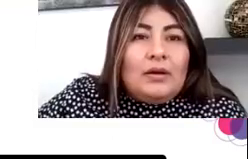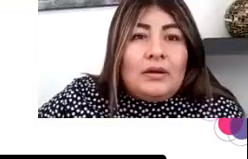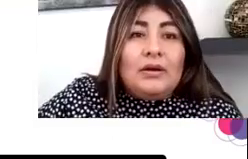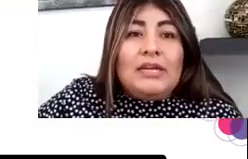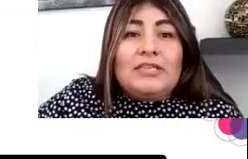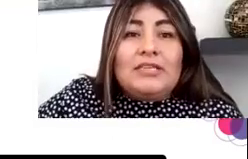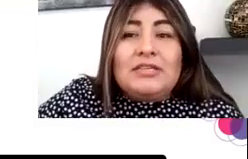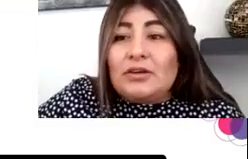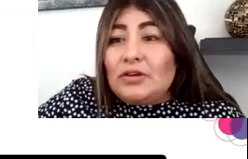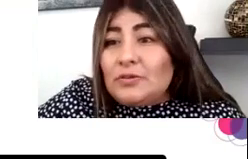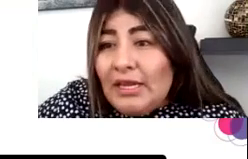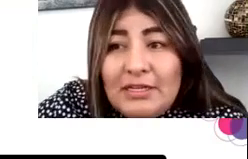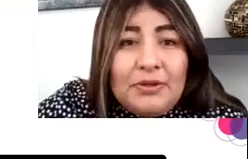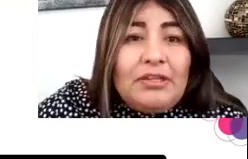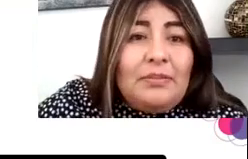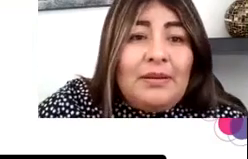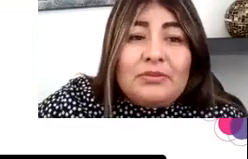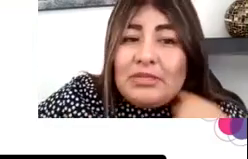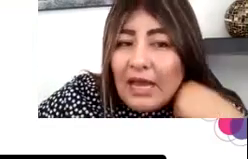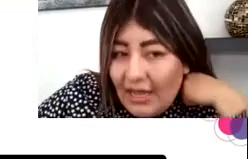Ok, chicos, veo que ya están respondiendo. Vamos